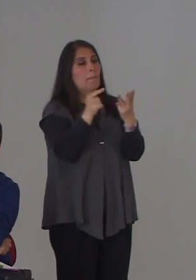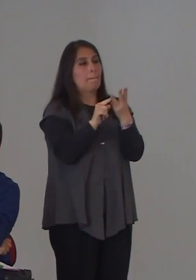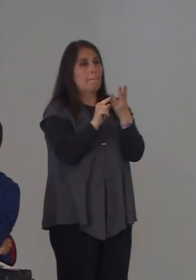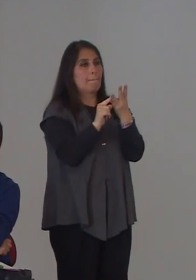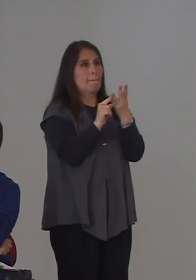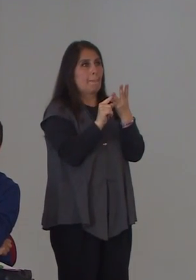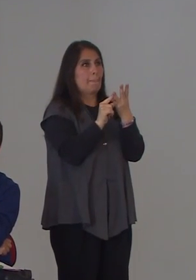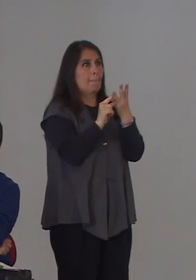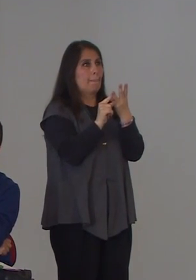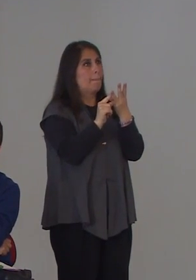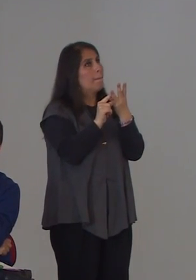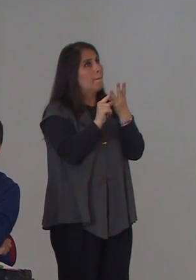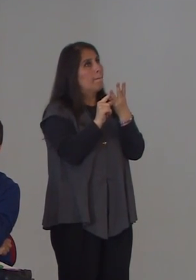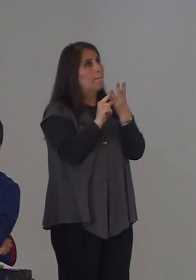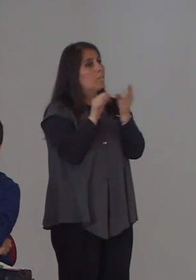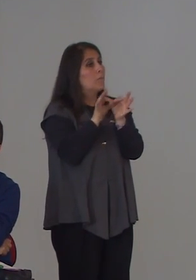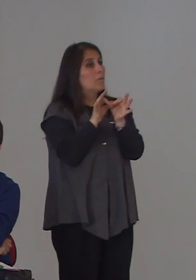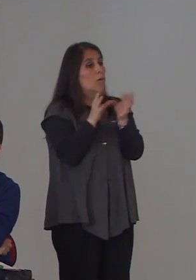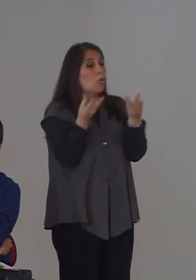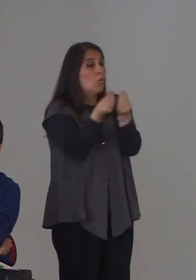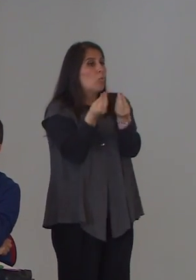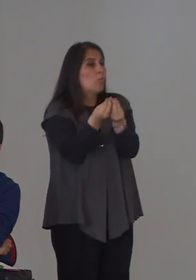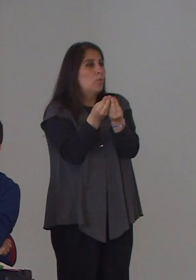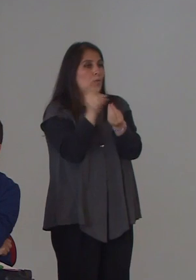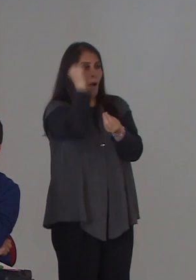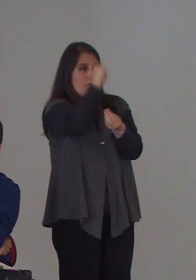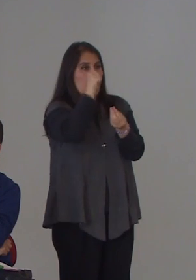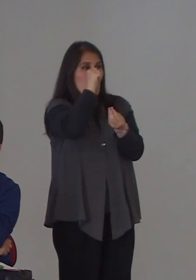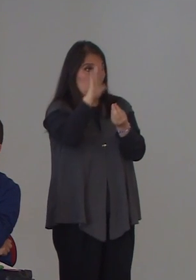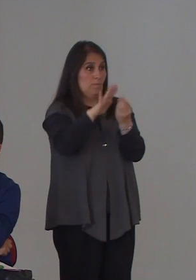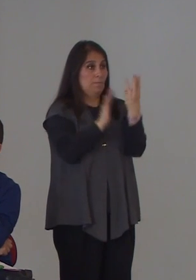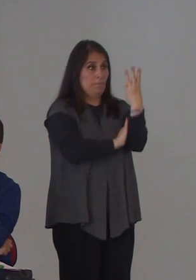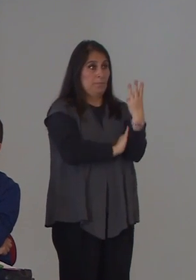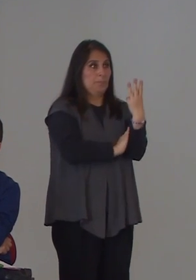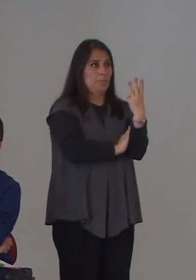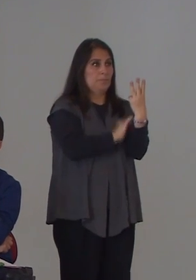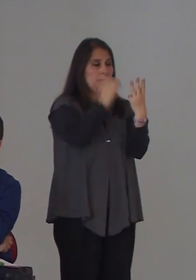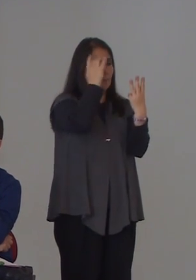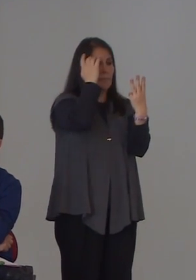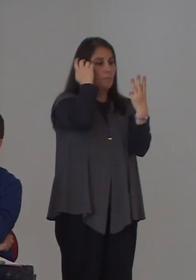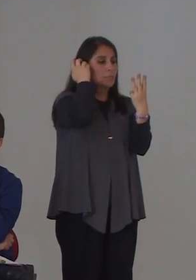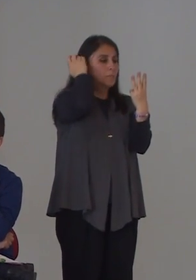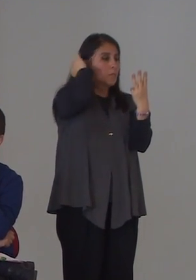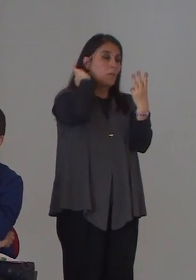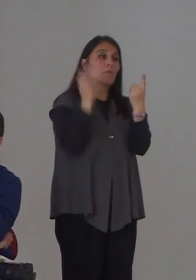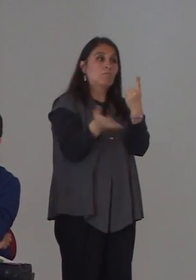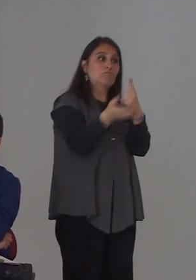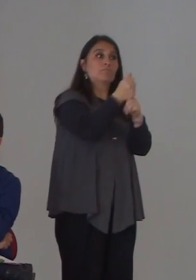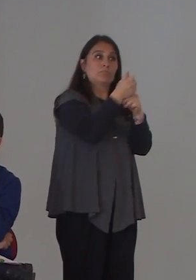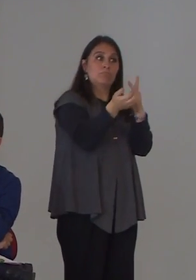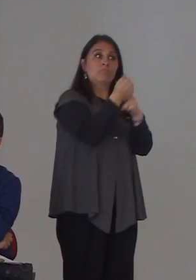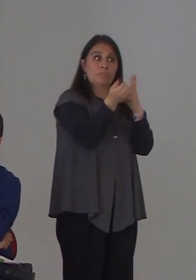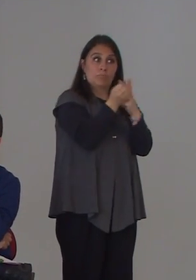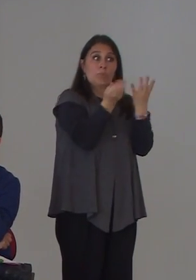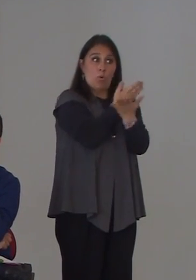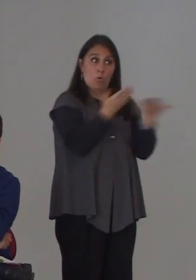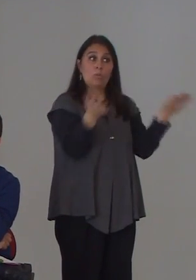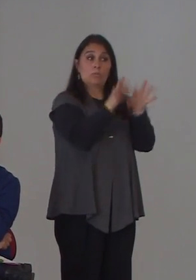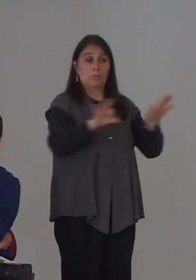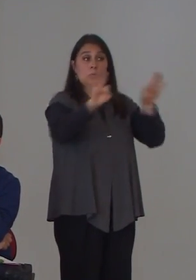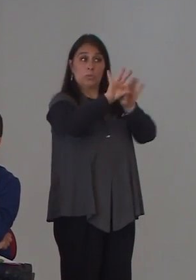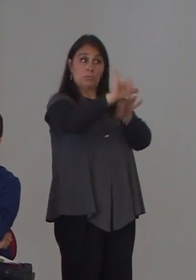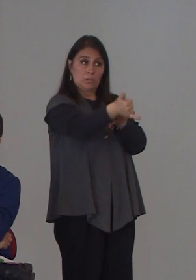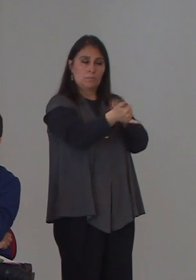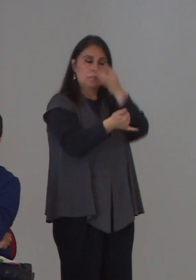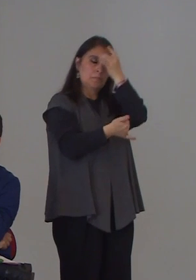de algunas zonas, es población amplia. Así que logramos algunos asuntos importantes. Uno, y